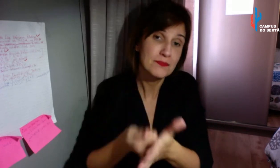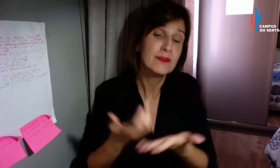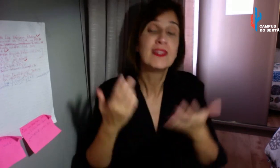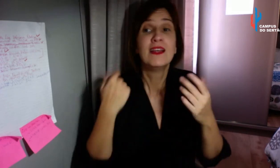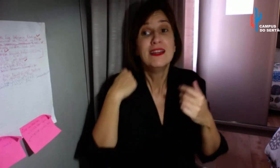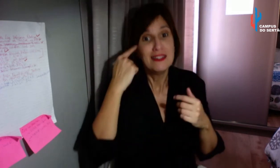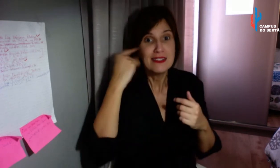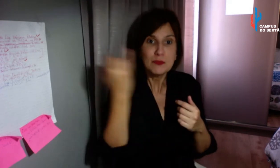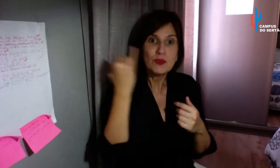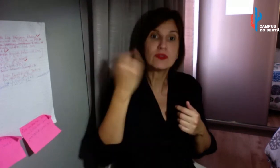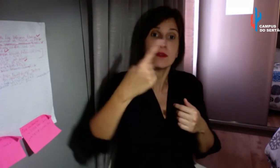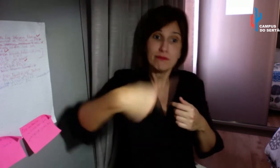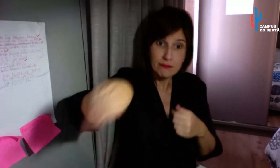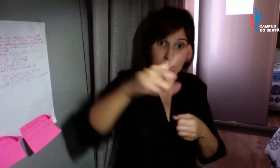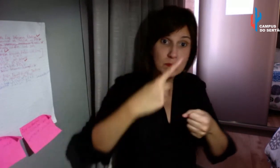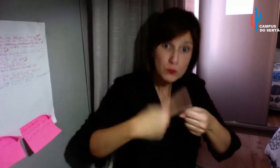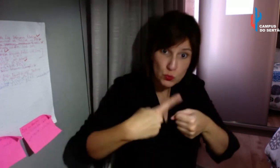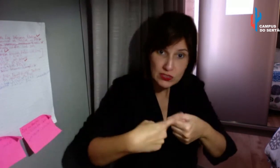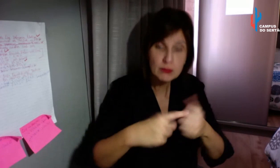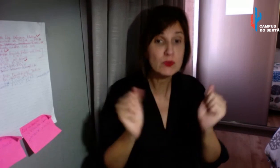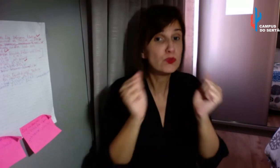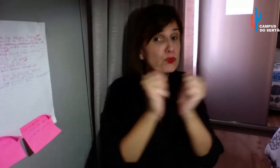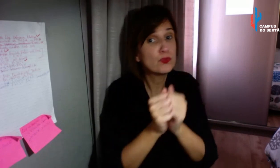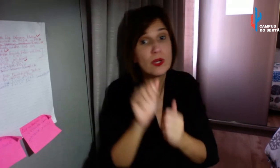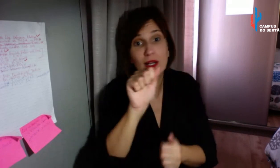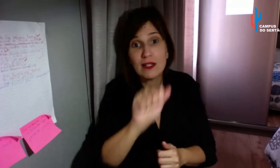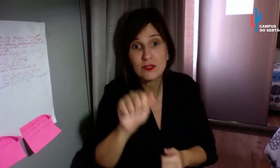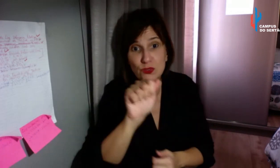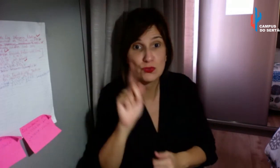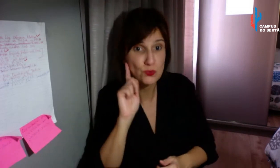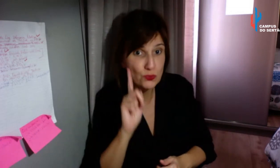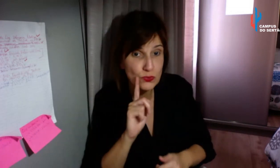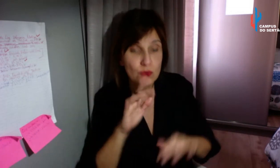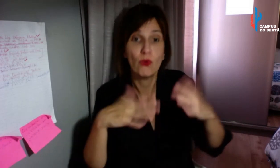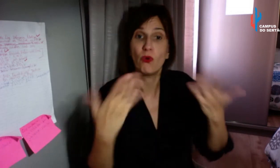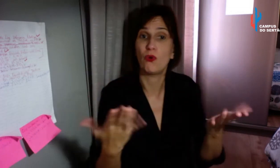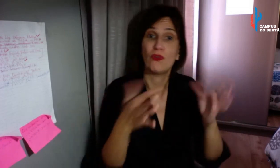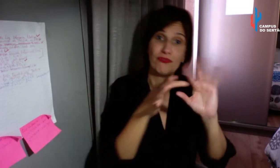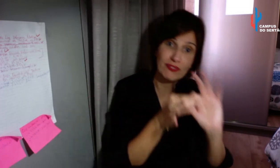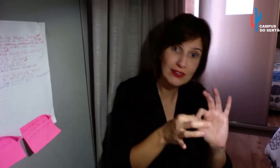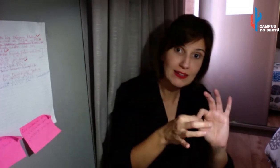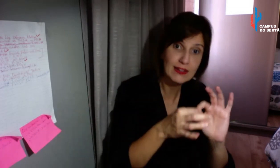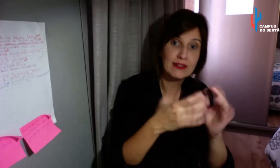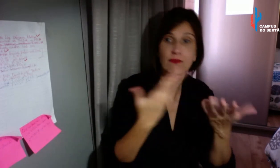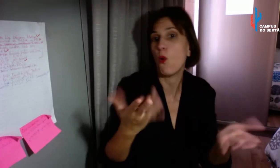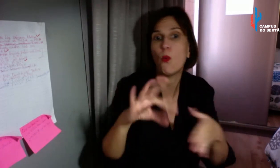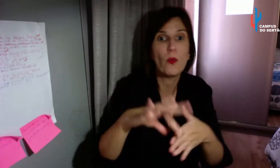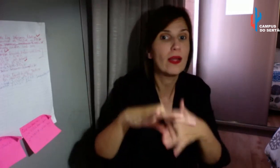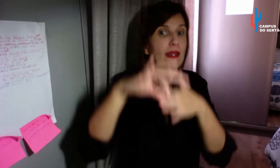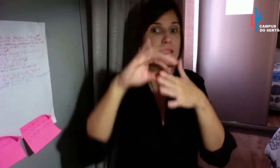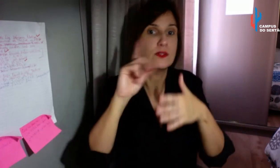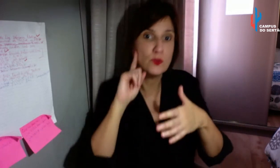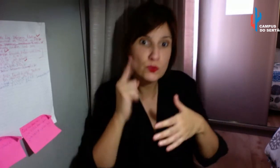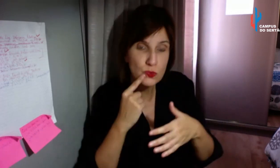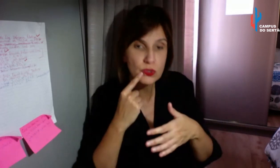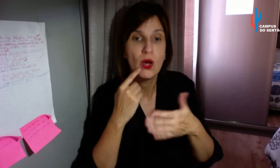E no MEC é algo que ainda não temos esclarecido nesse documento. As associações de surdos,